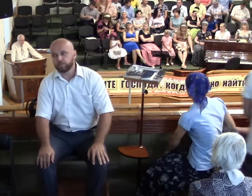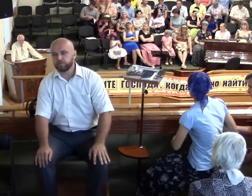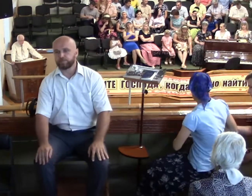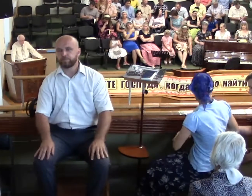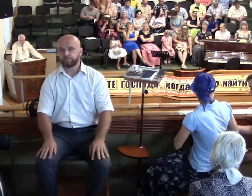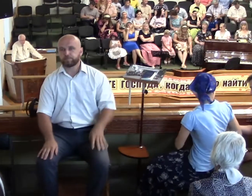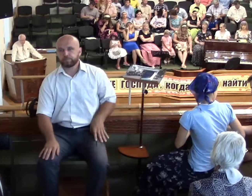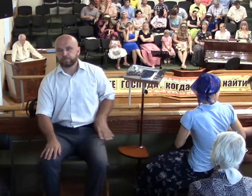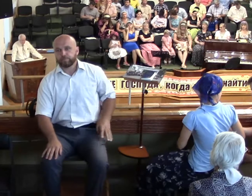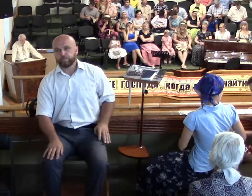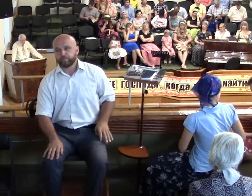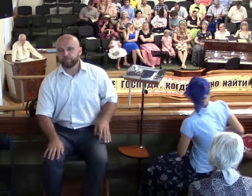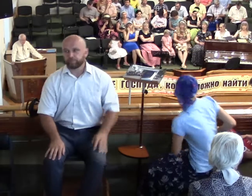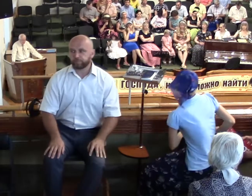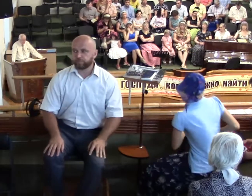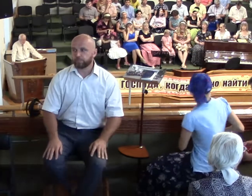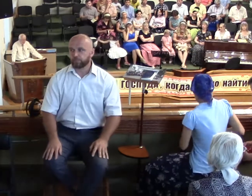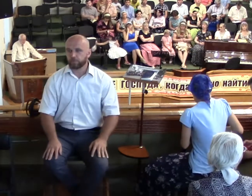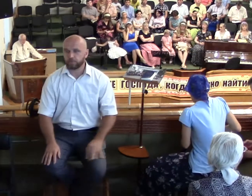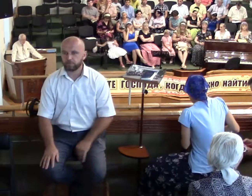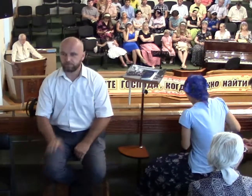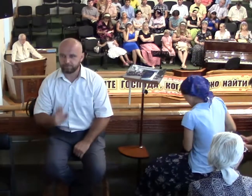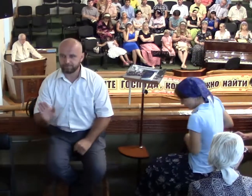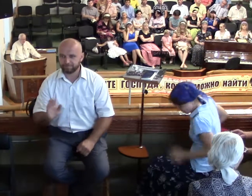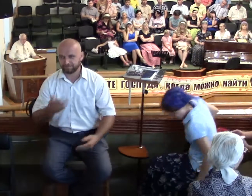я Христом спасен.